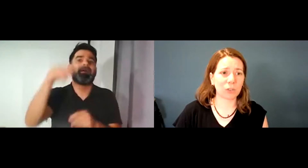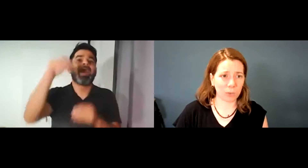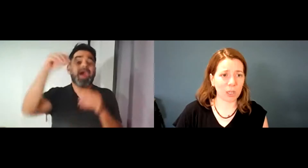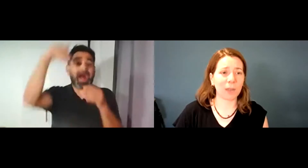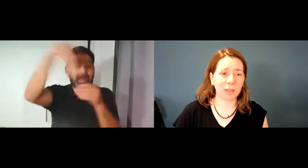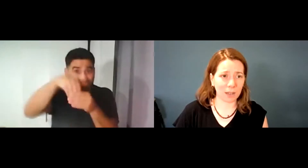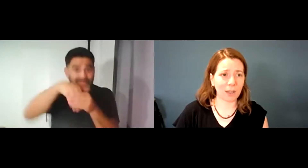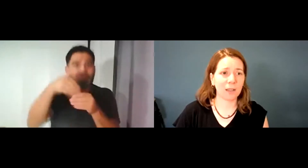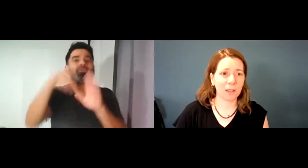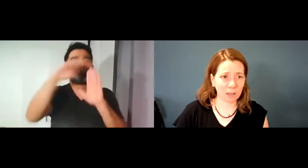a mandar